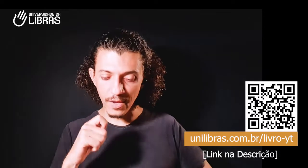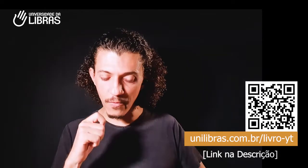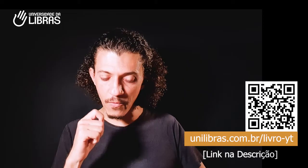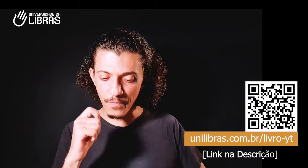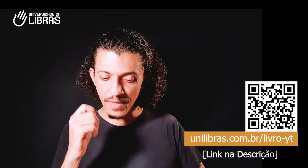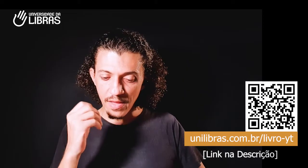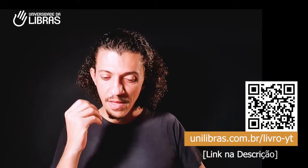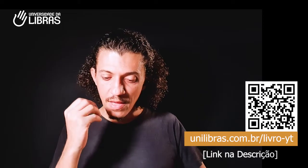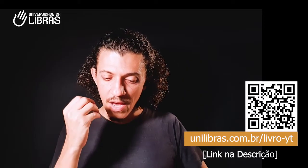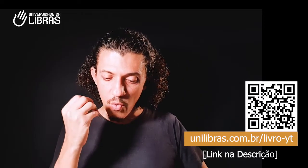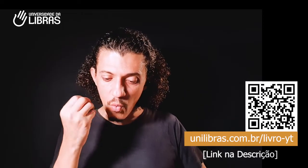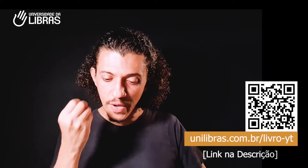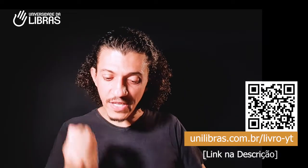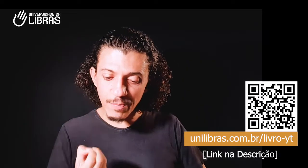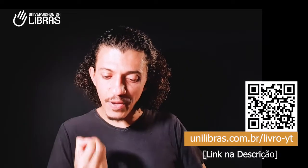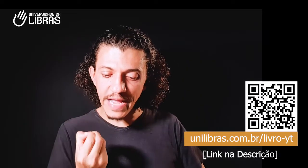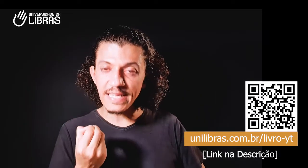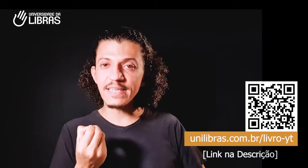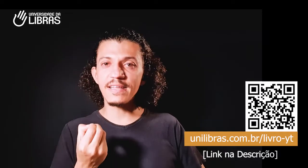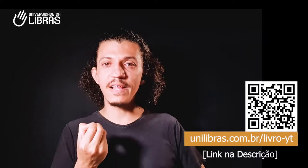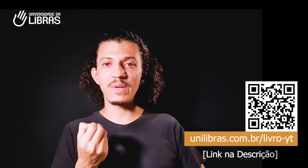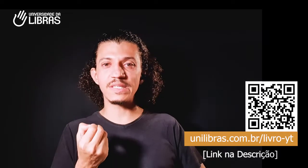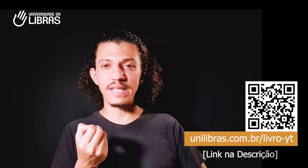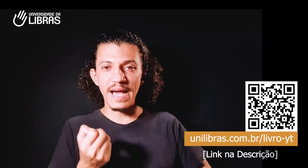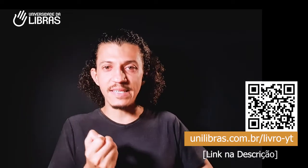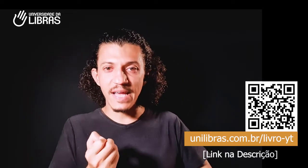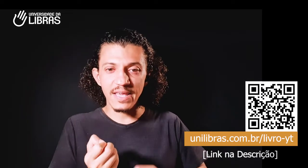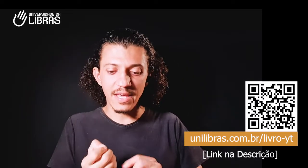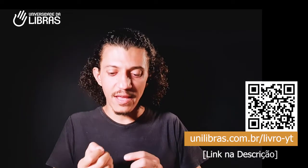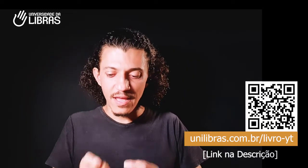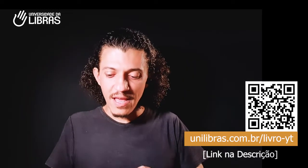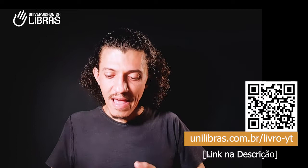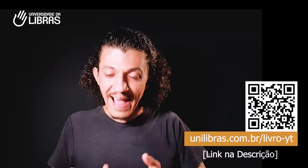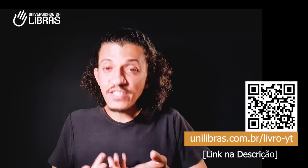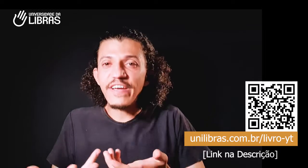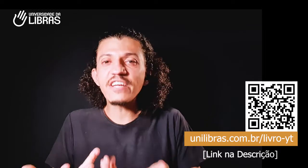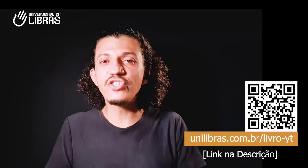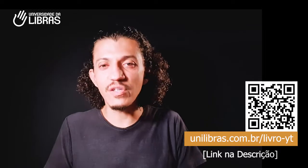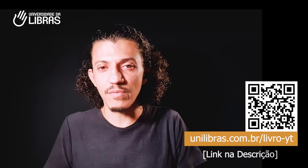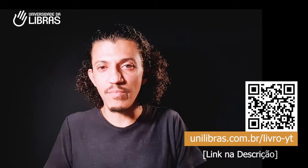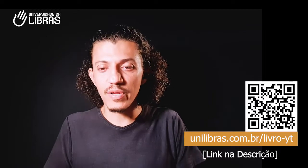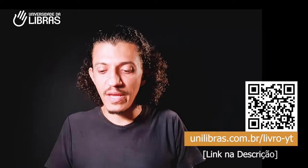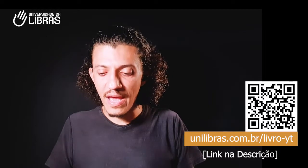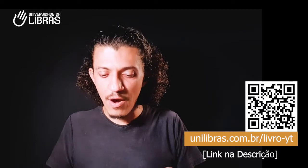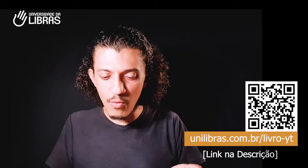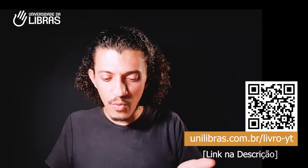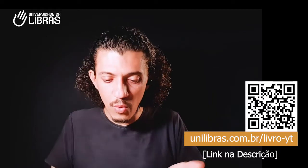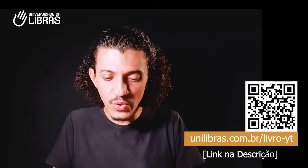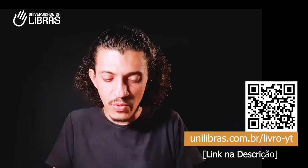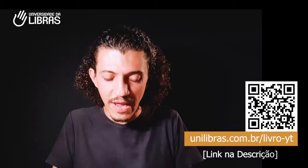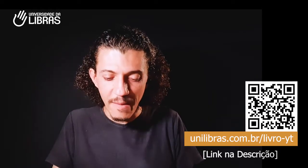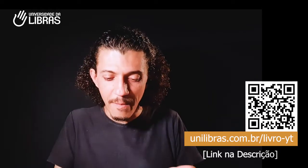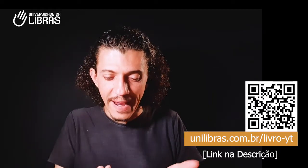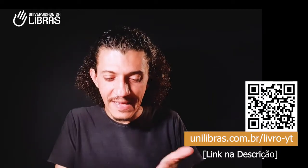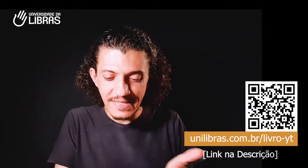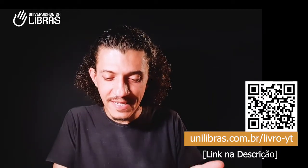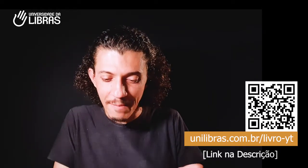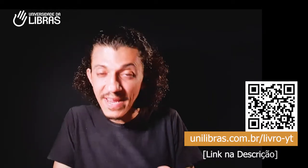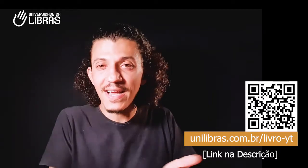então o grande poder desses da língua de sinais aqui é divertido porque é algo lúdico né Parece que você